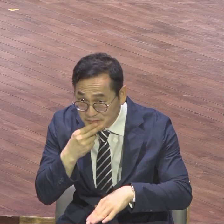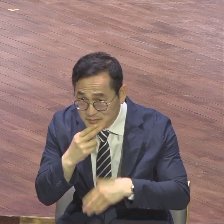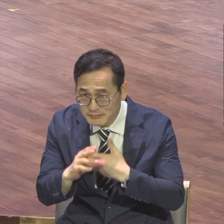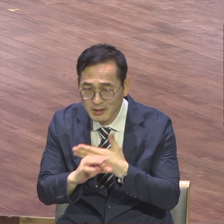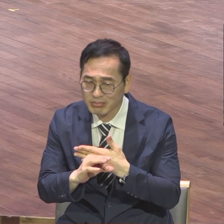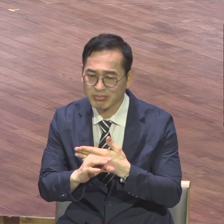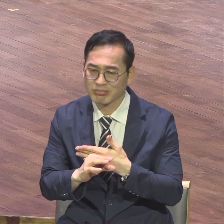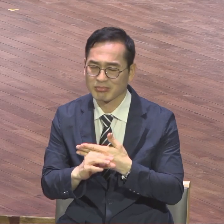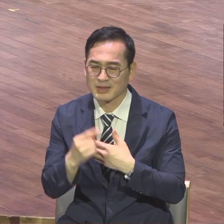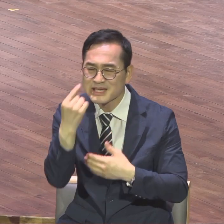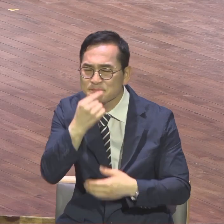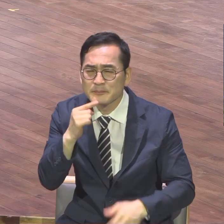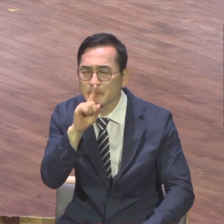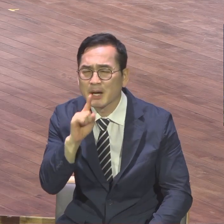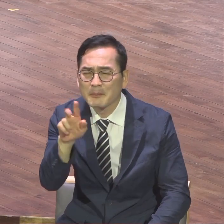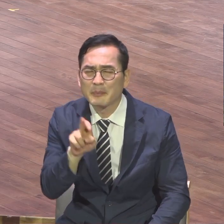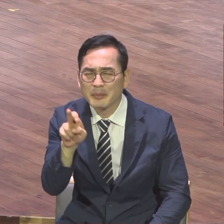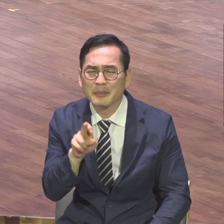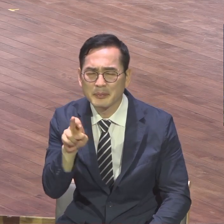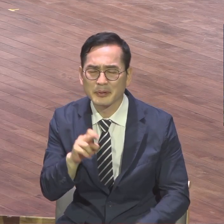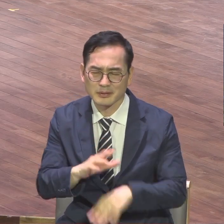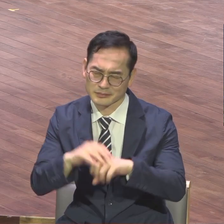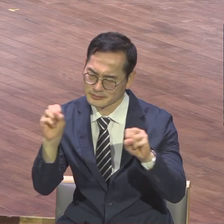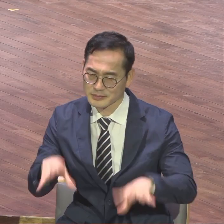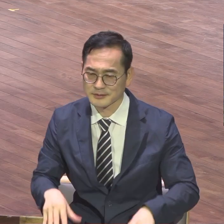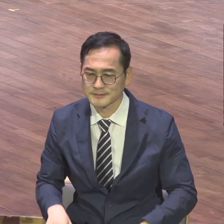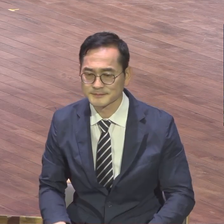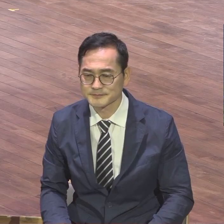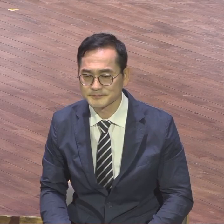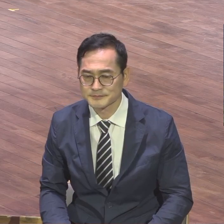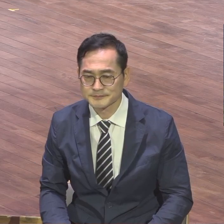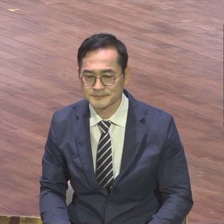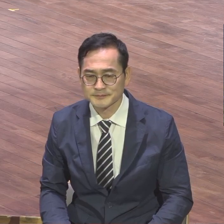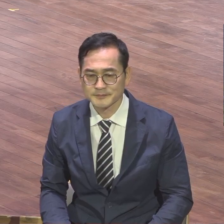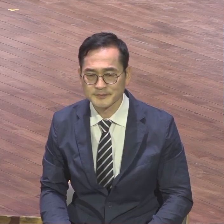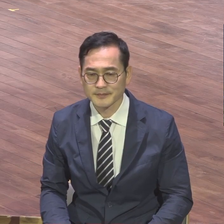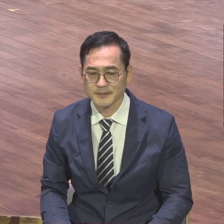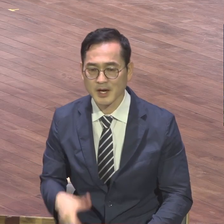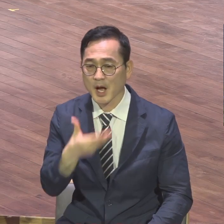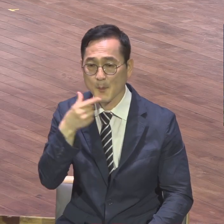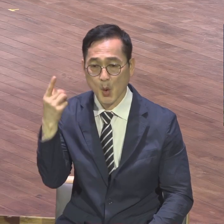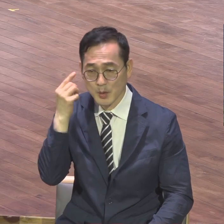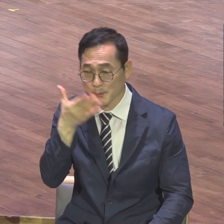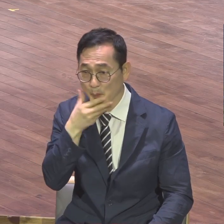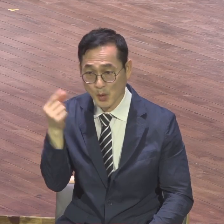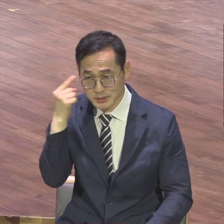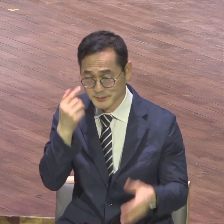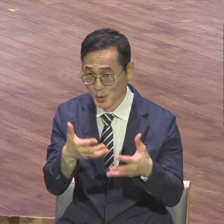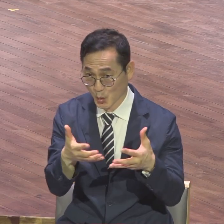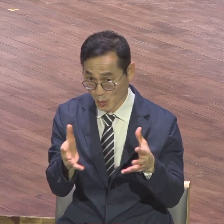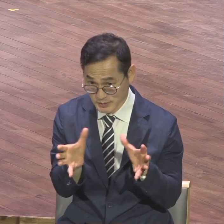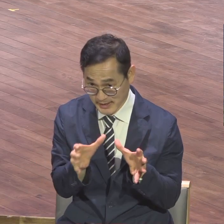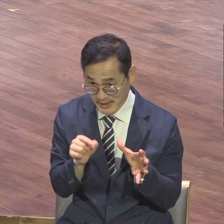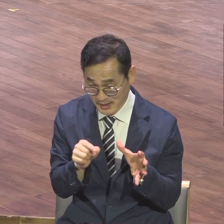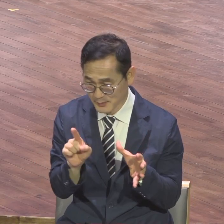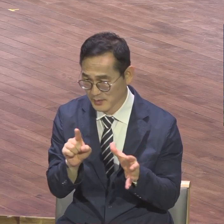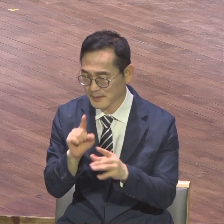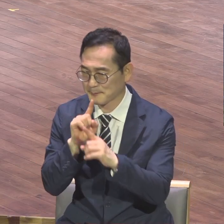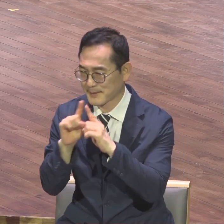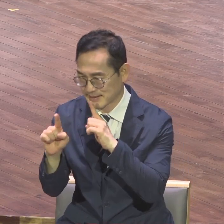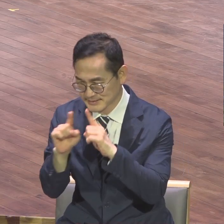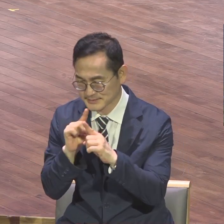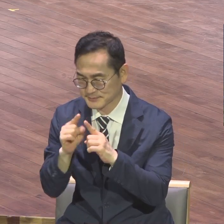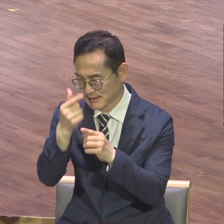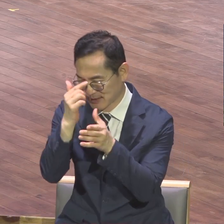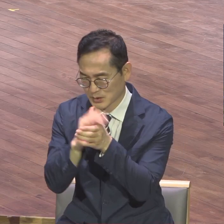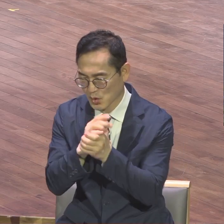더 그래요. 워낙 복음 공동체가 돼가지고 말씀과 기도와 헌신 탁 떼어지고 정말